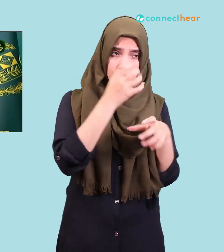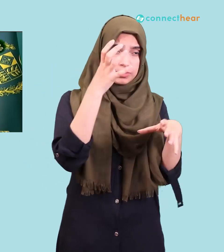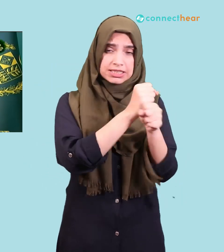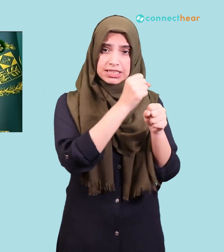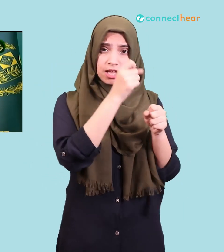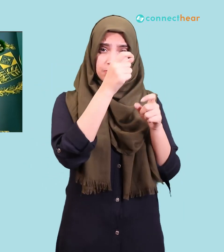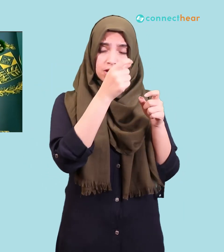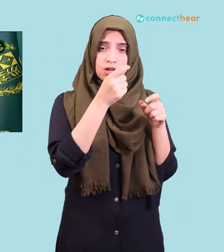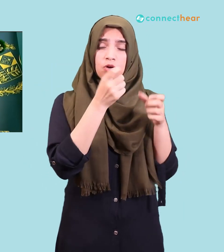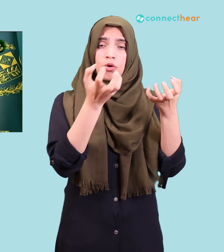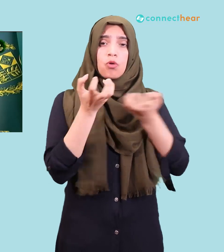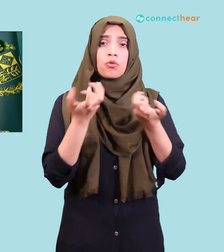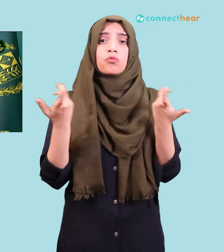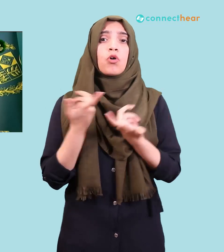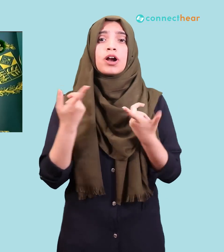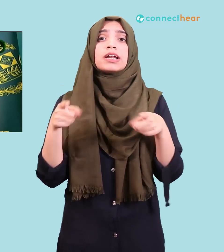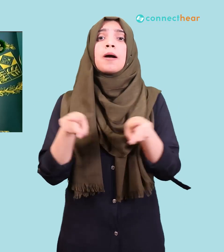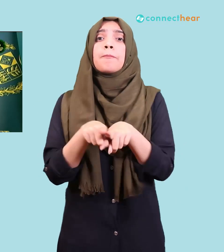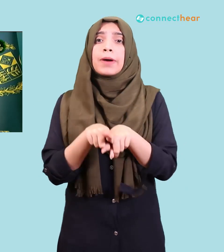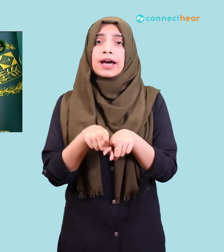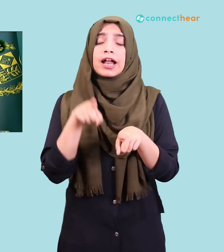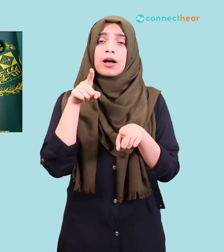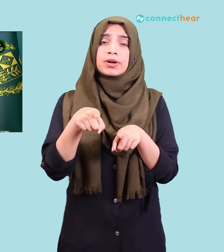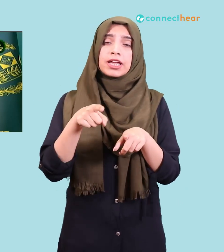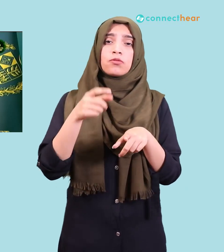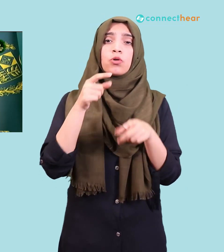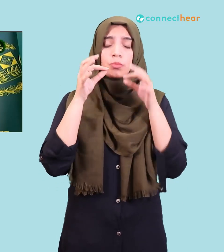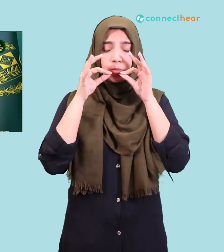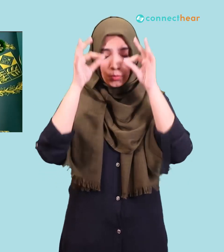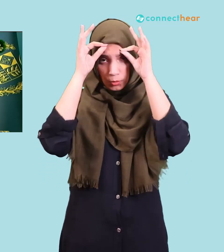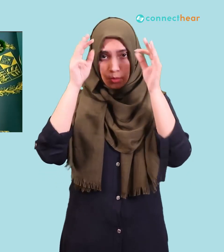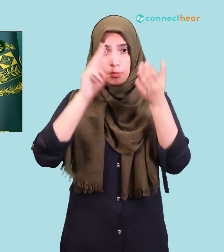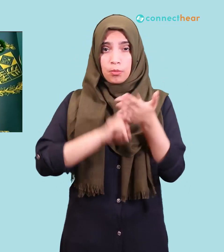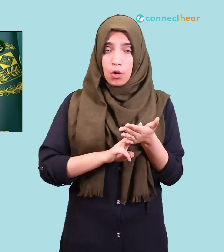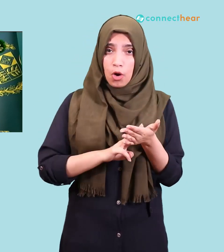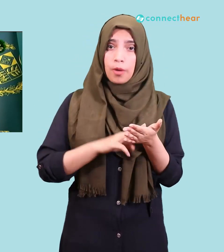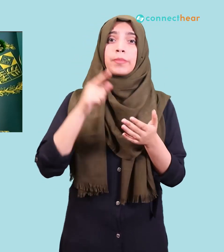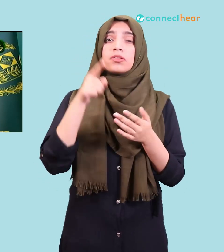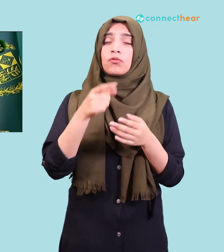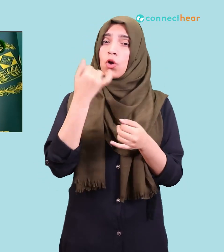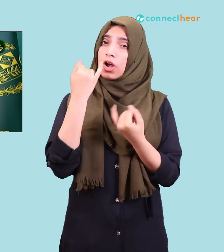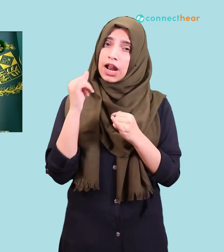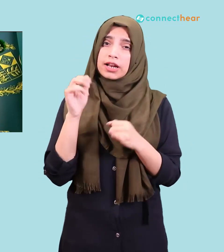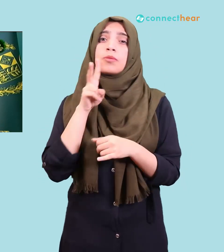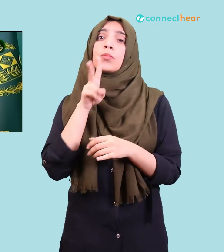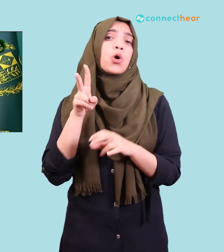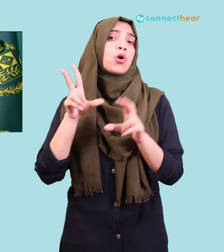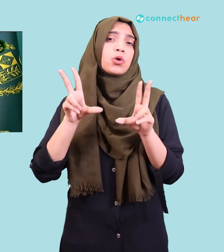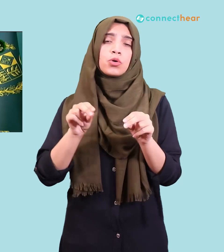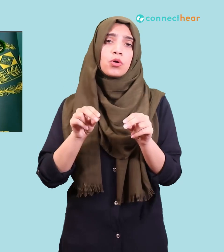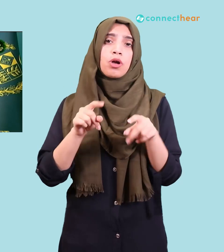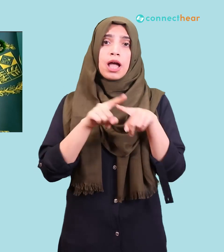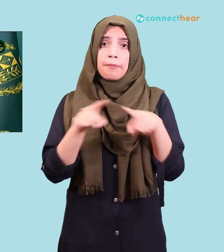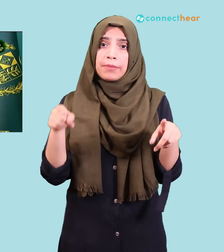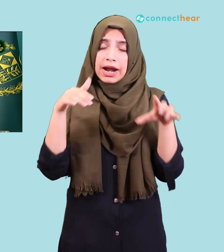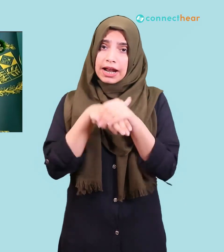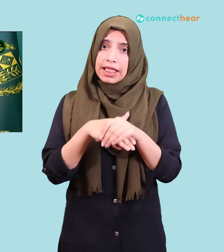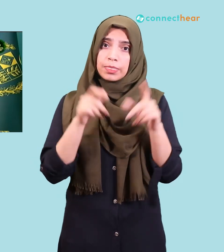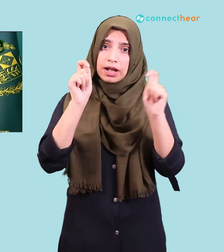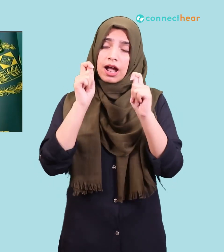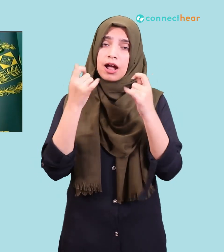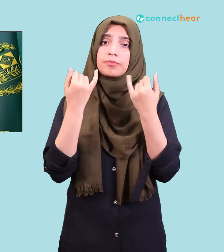पड़े कि उनकी बेहुरमती की जाए। हमारा भी वही मकसद है। तो मैं आज ज़रा तरीक़ेकार के ऊपर बात